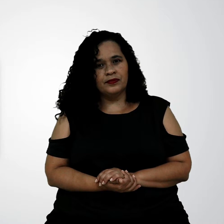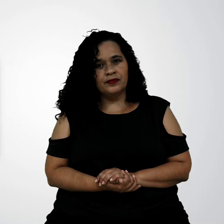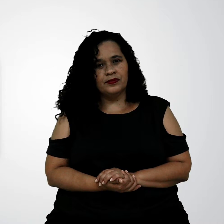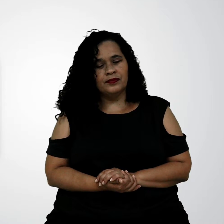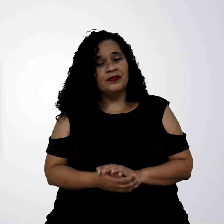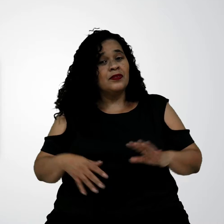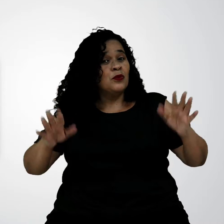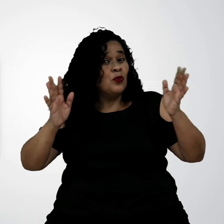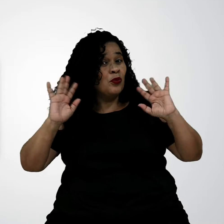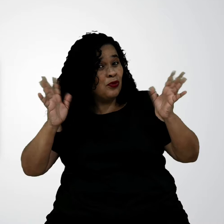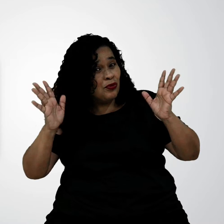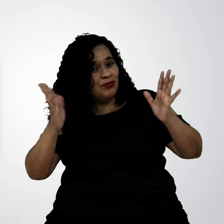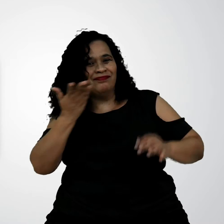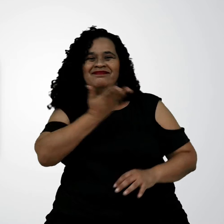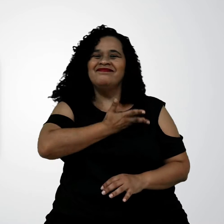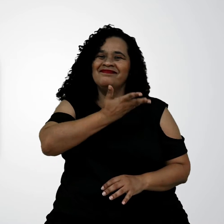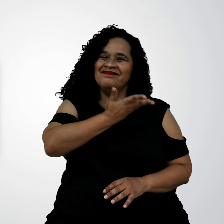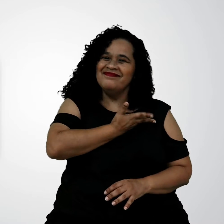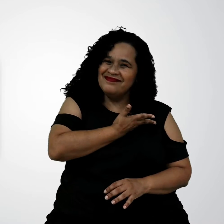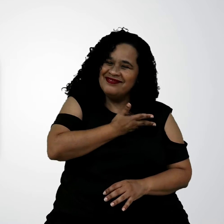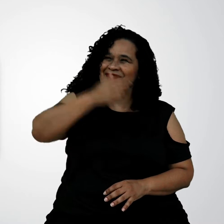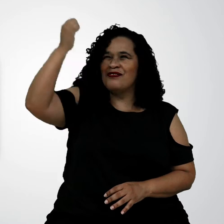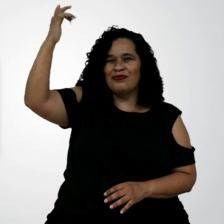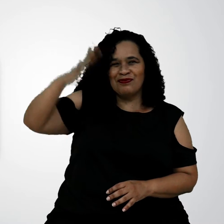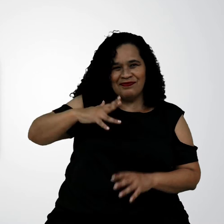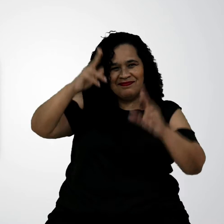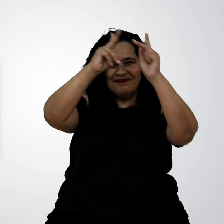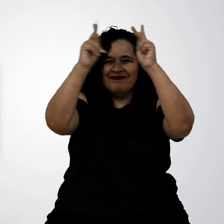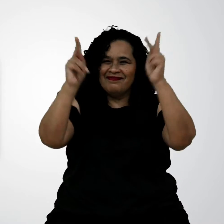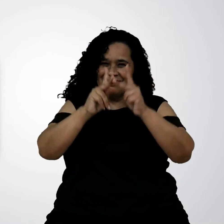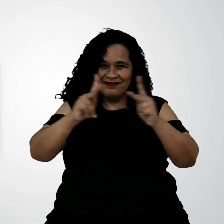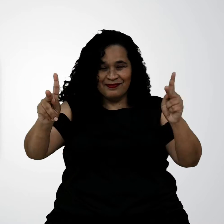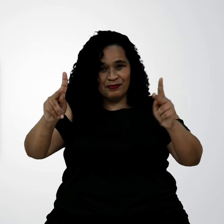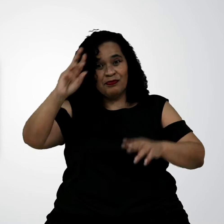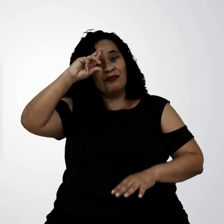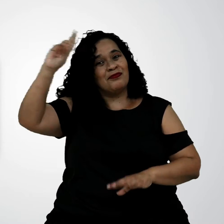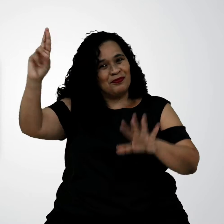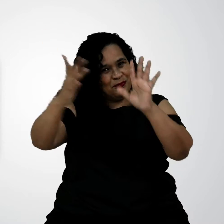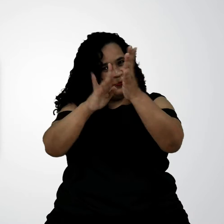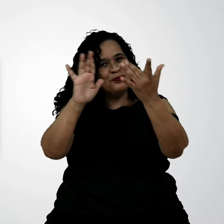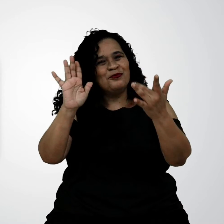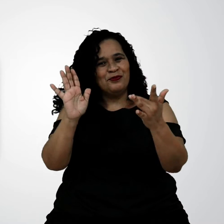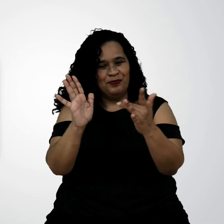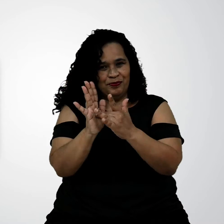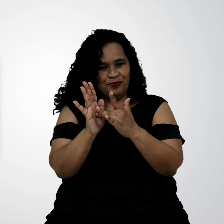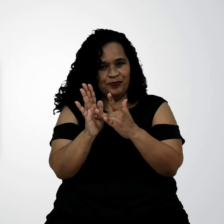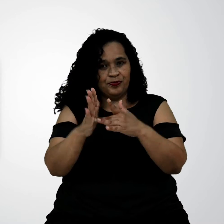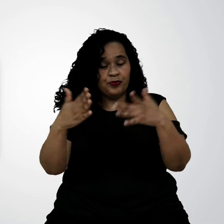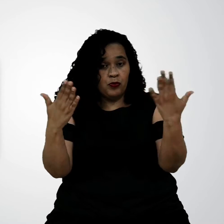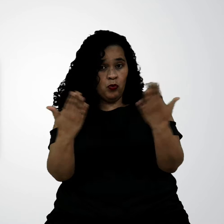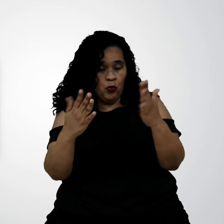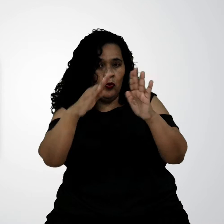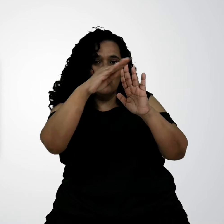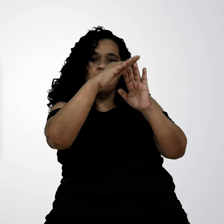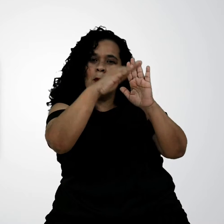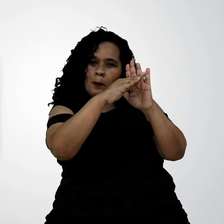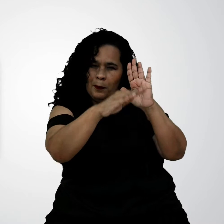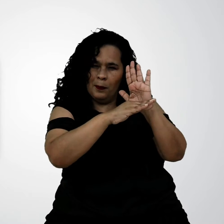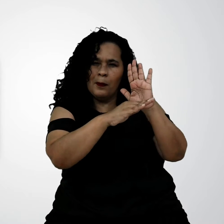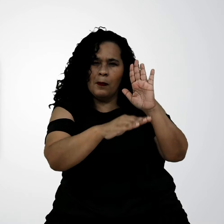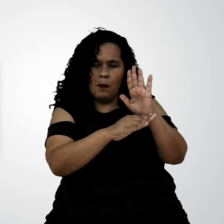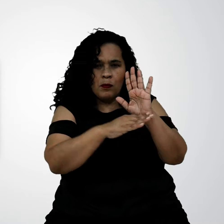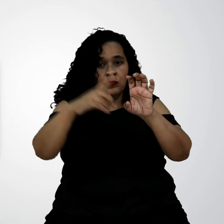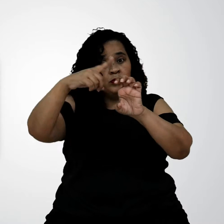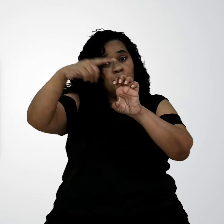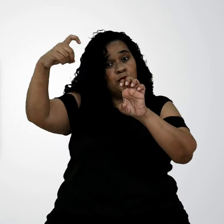Olá, amigos e amigas, graça e paz da parte do Senhor Jesus. Esse é o nosso programa de